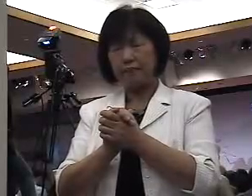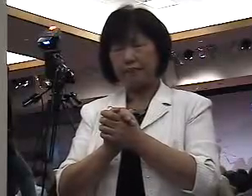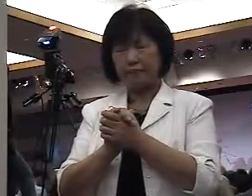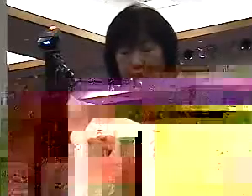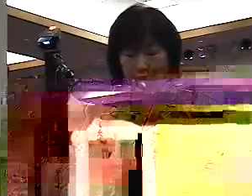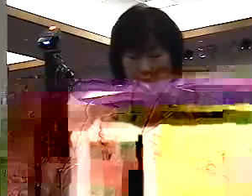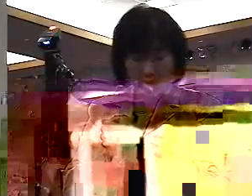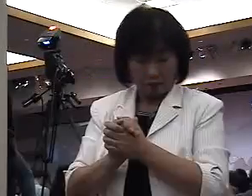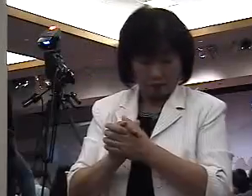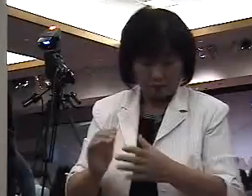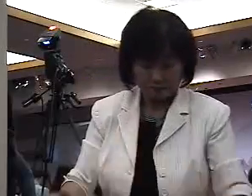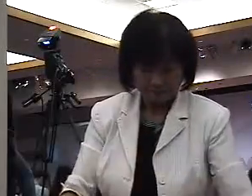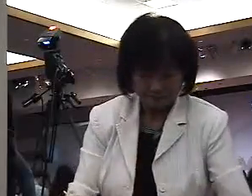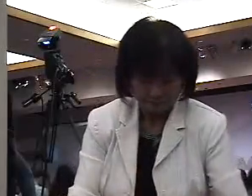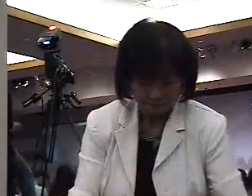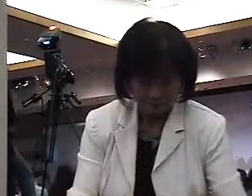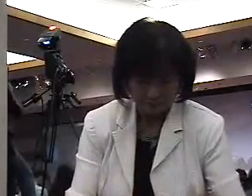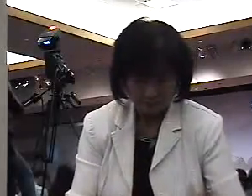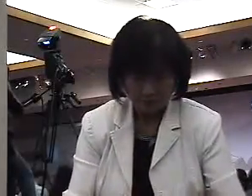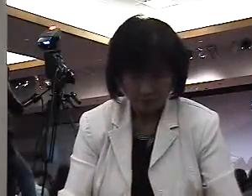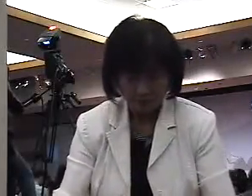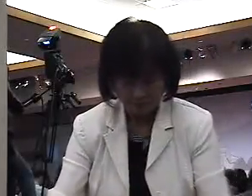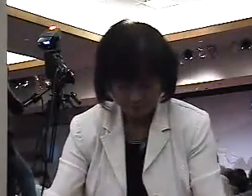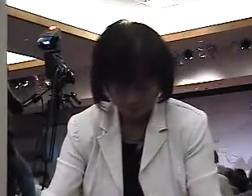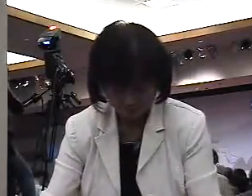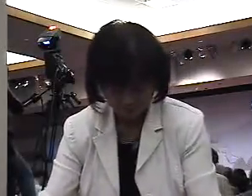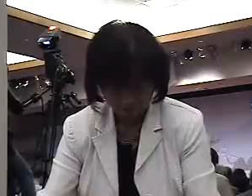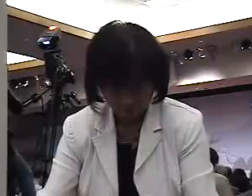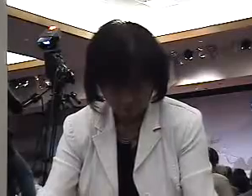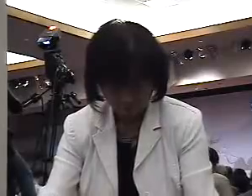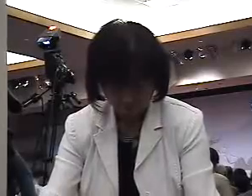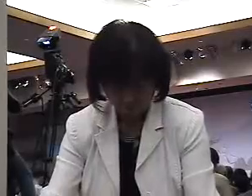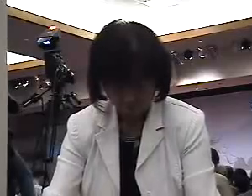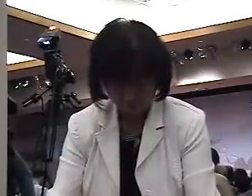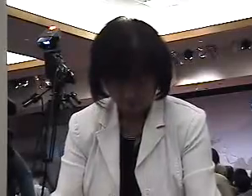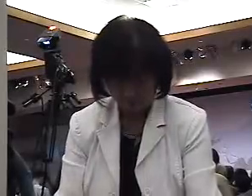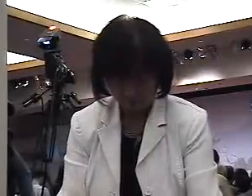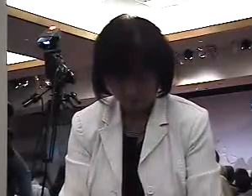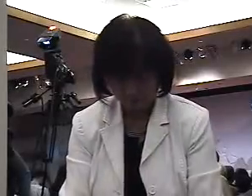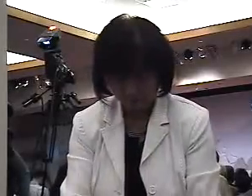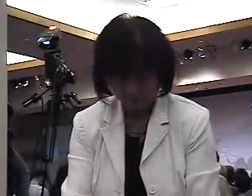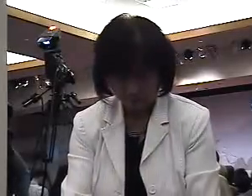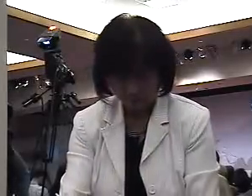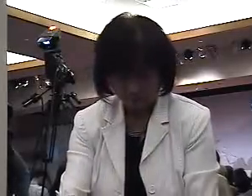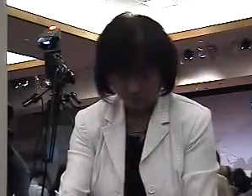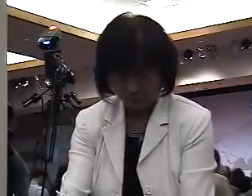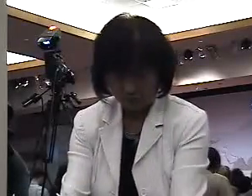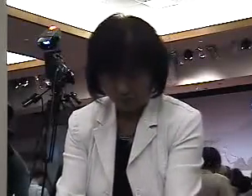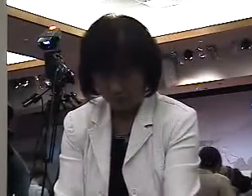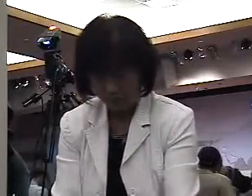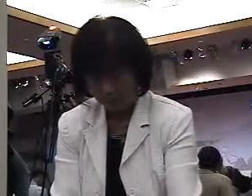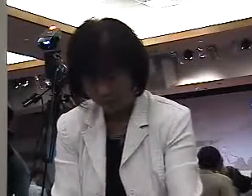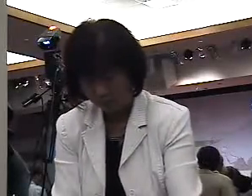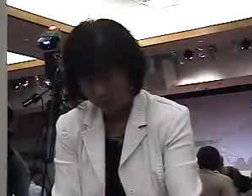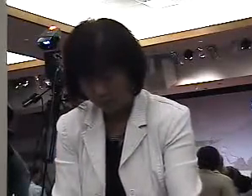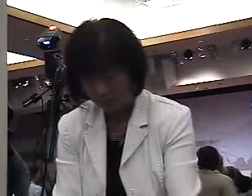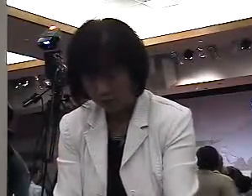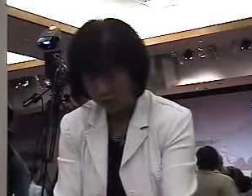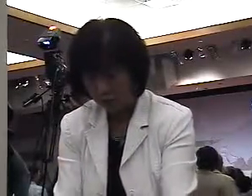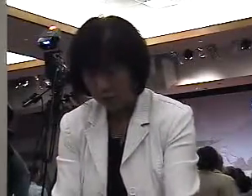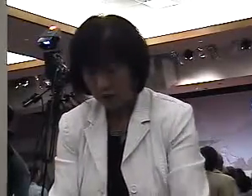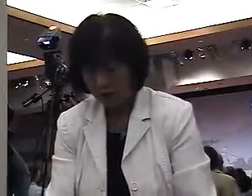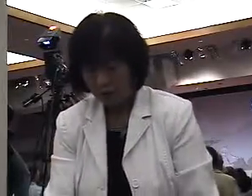우리의 간절한 기도에 응답하시는 신실하신 하나님께 살아계신 성령님 날 붙드소서.